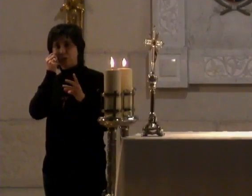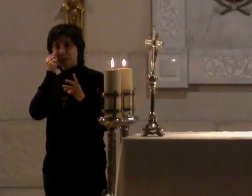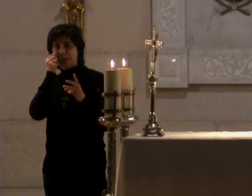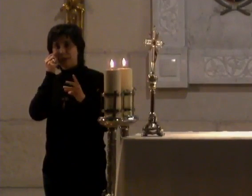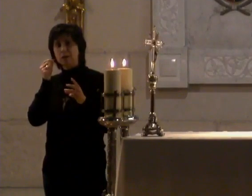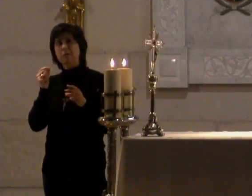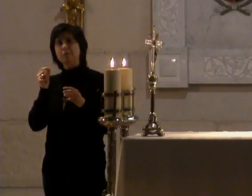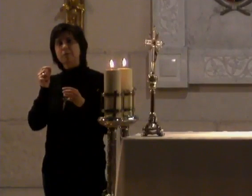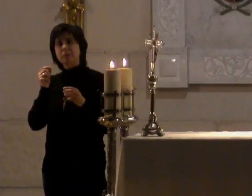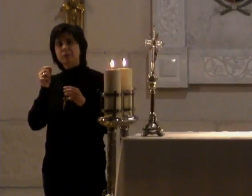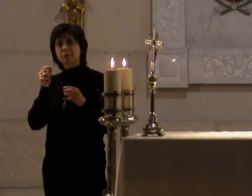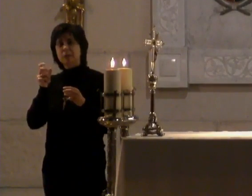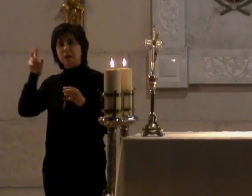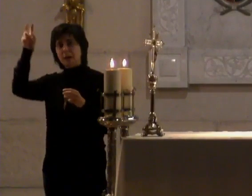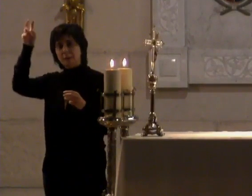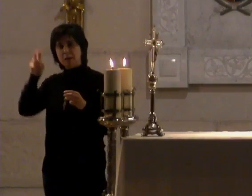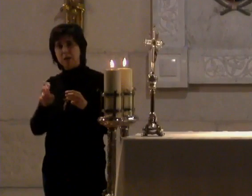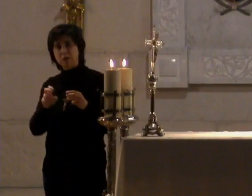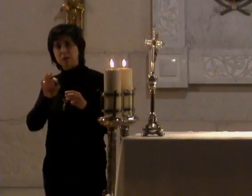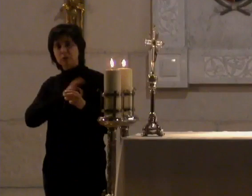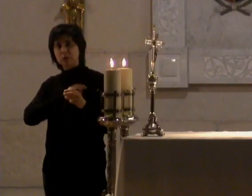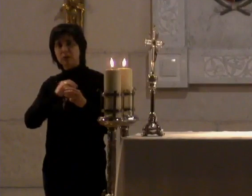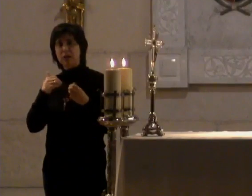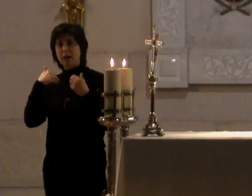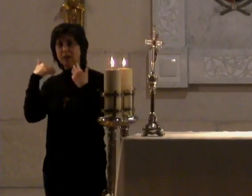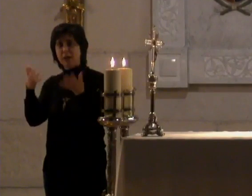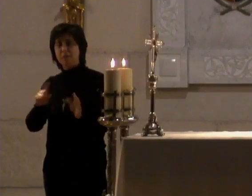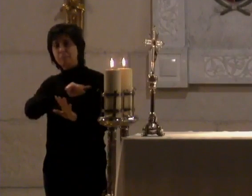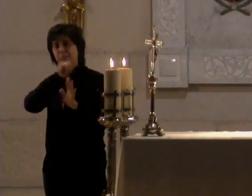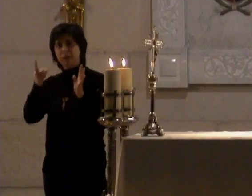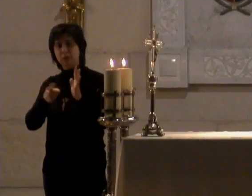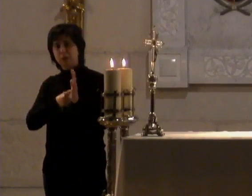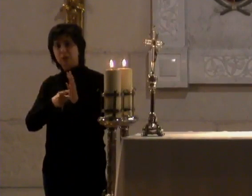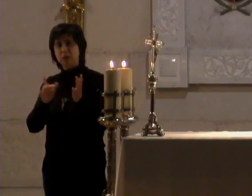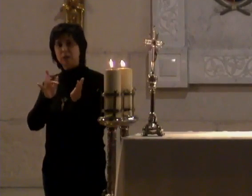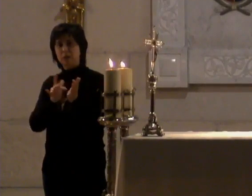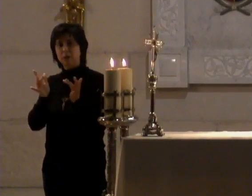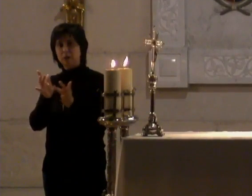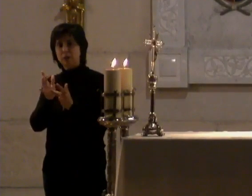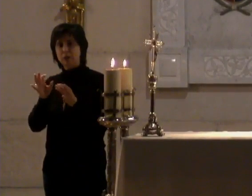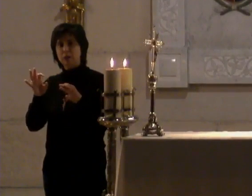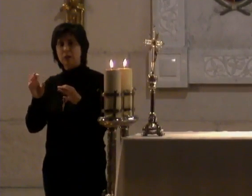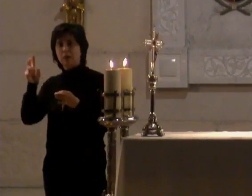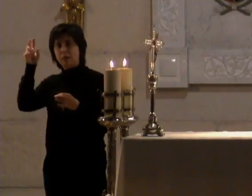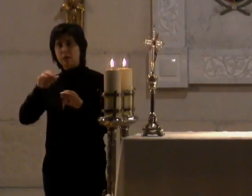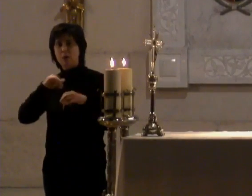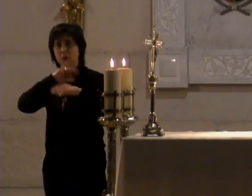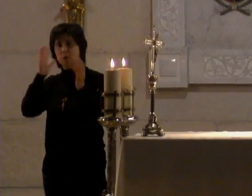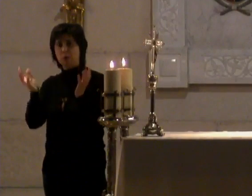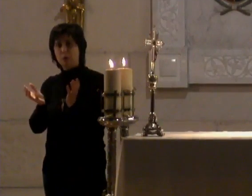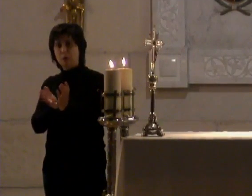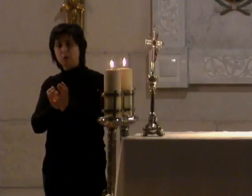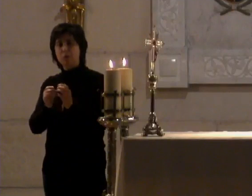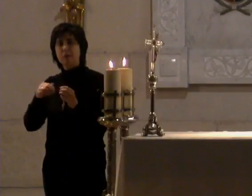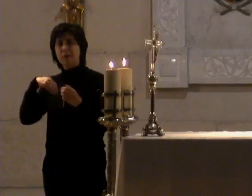lugar, que Él ha venido a dar plenitud. Cristo ha venido a este mundo a dar